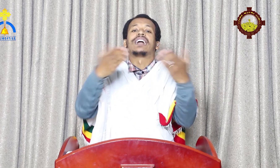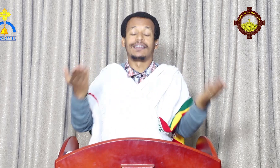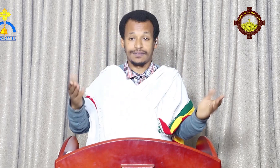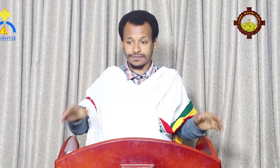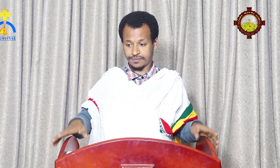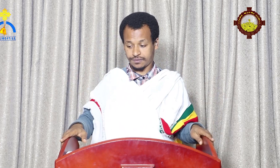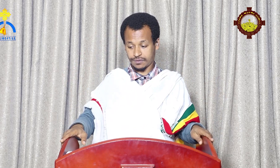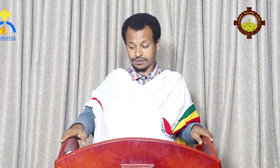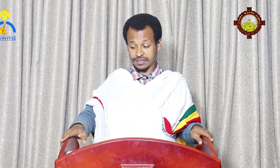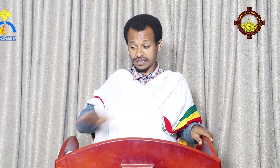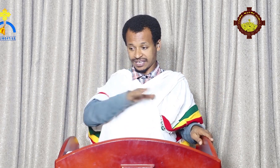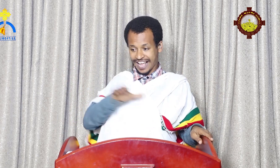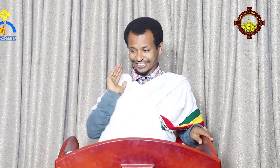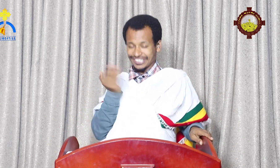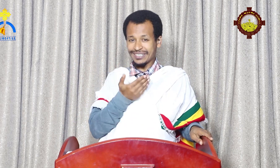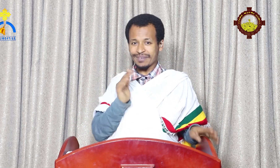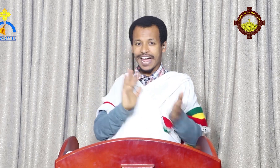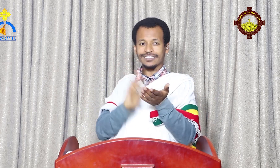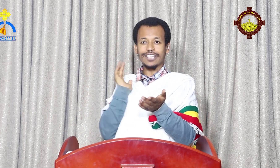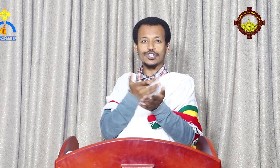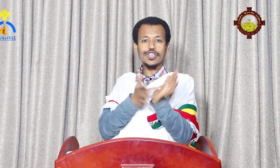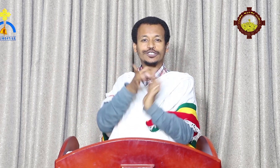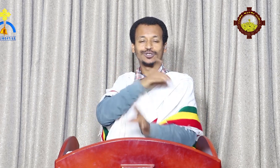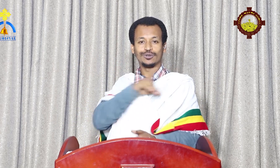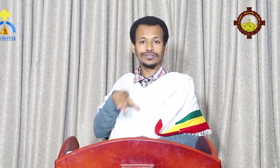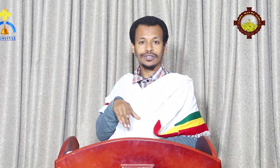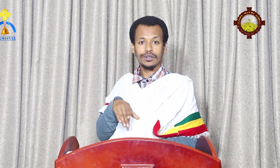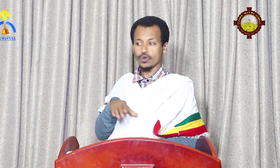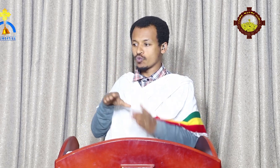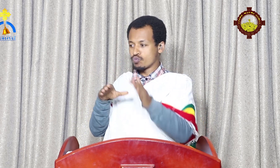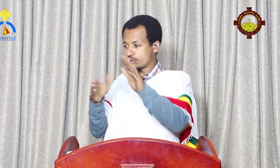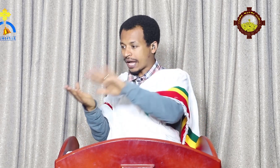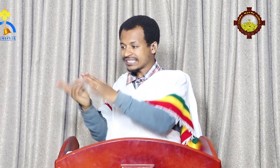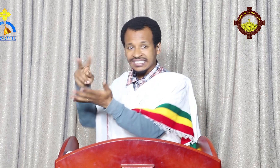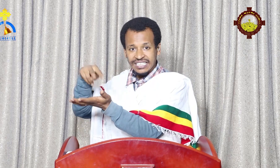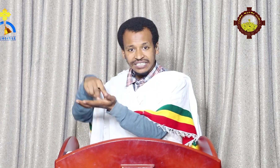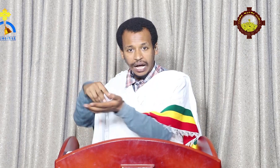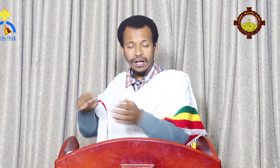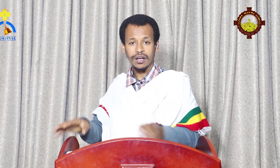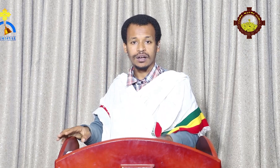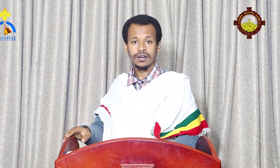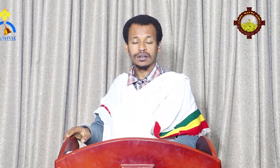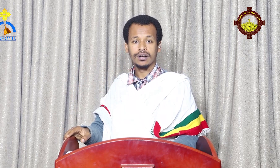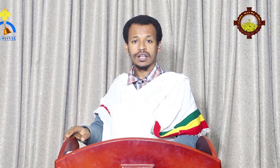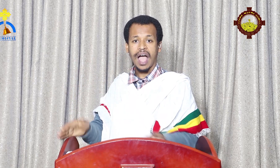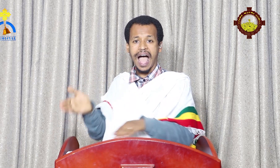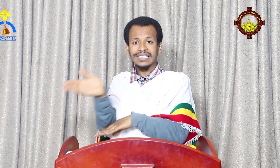ያደርጋል። ጌታችን መድኃኒታችን ኢየሱስ ሙታን ሲያስነሳ፣